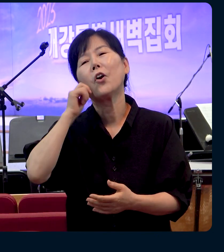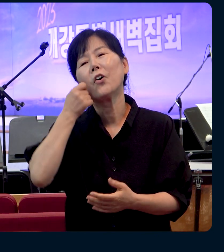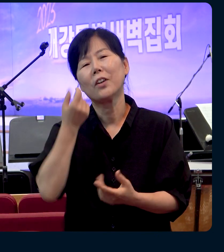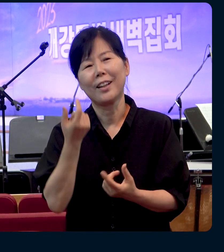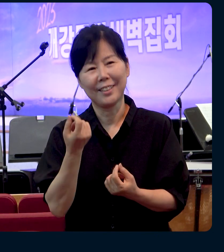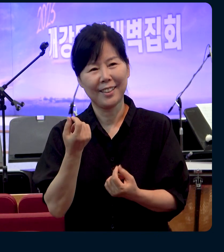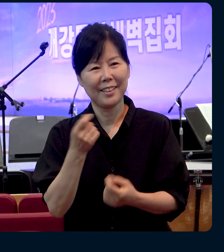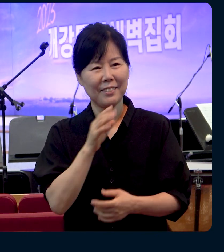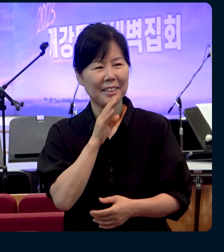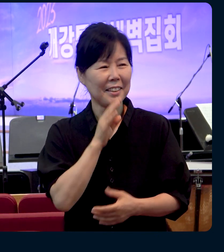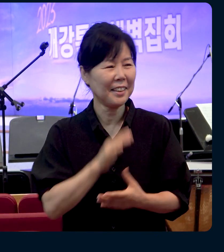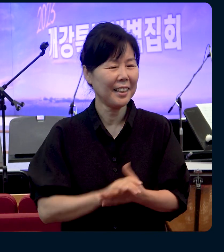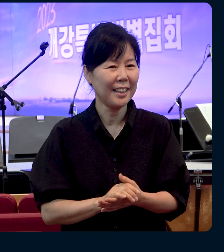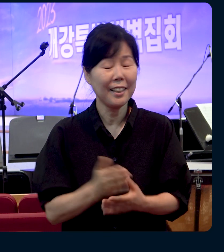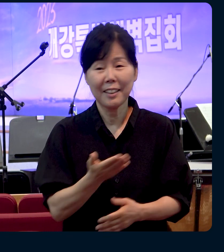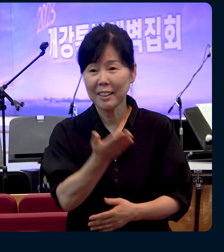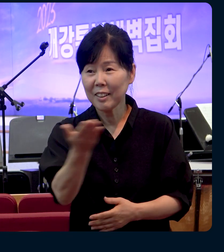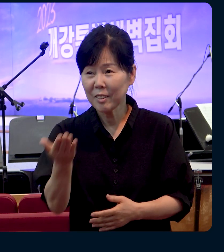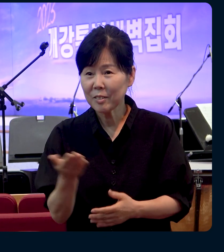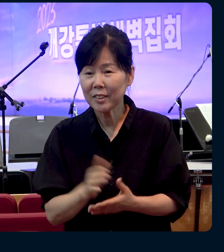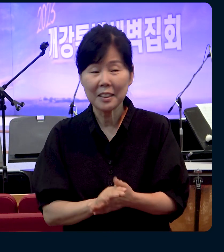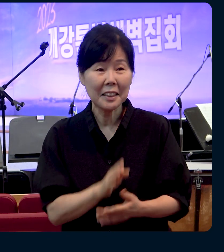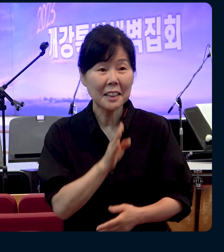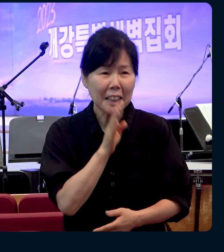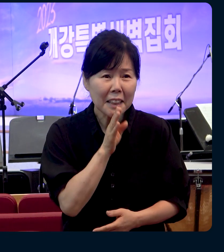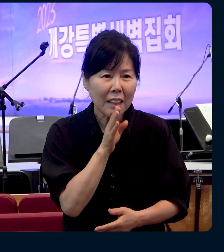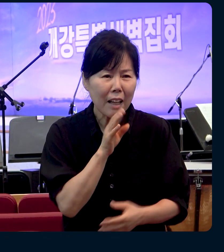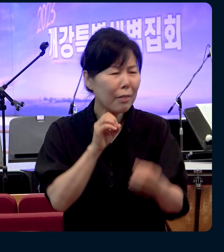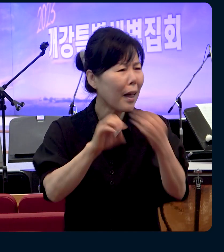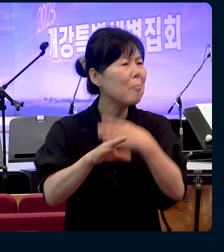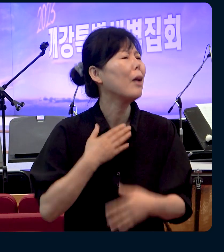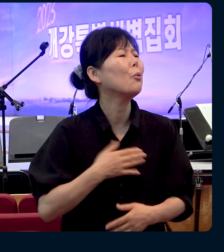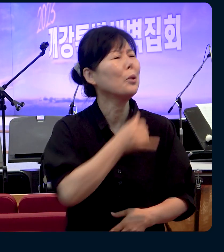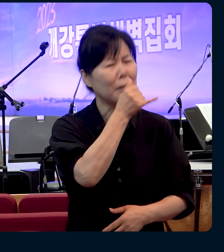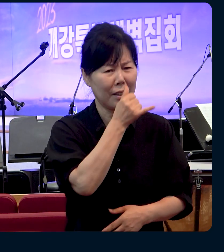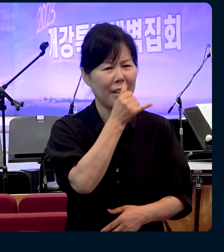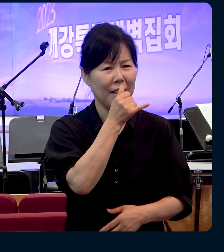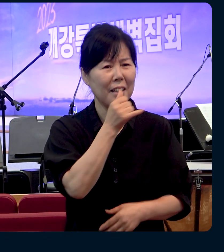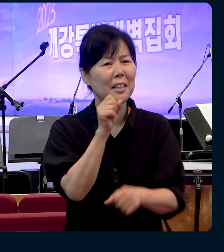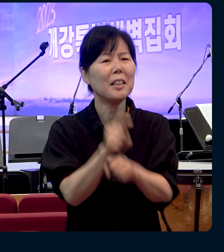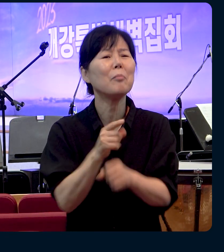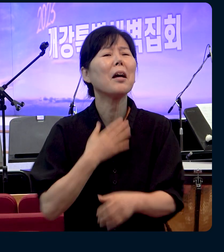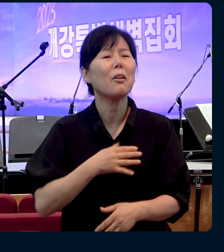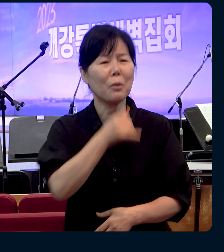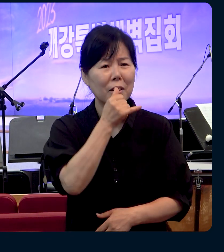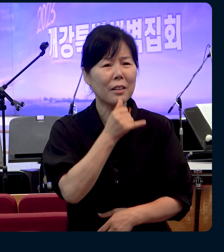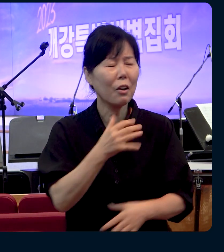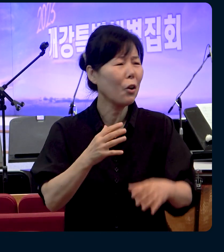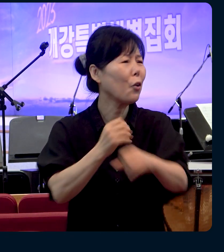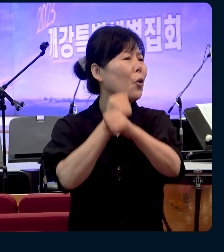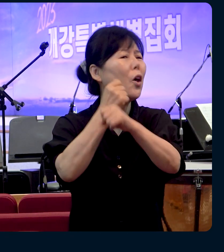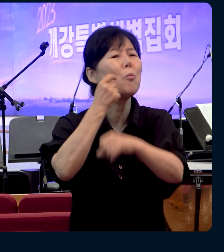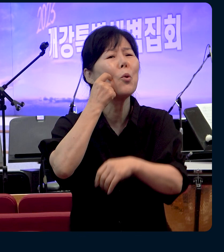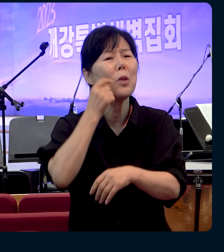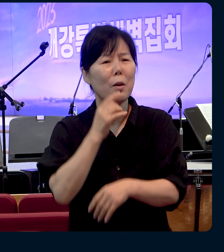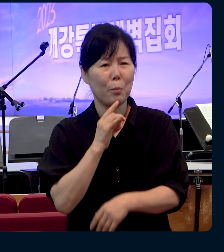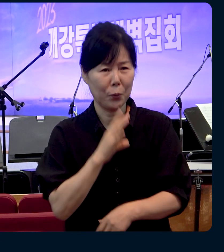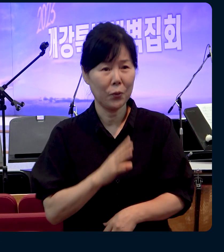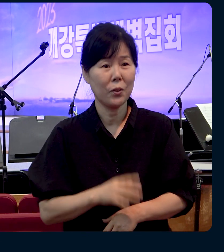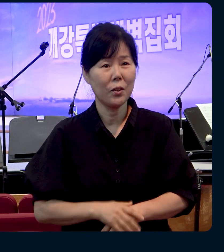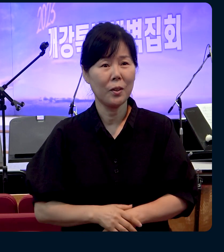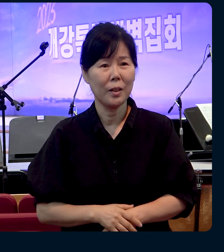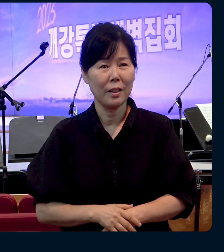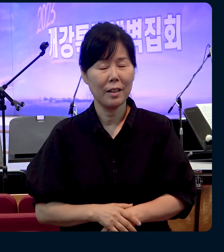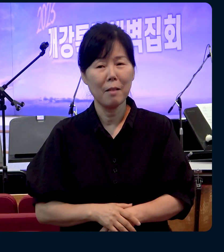정말 여러분들은 사실은 답을 알고 계시죠. 다만 요약이 안 될 뿐이지 이 여러분